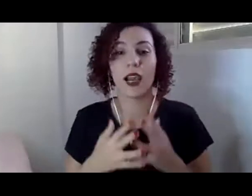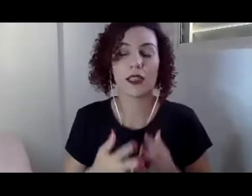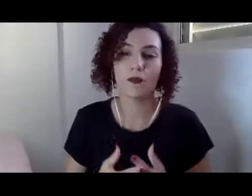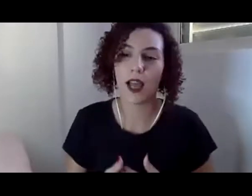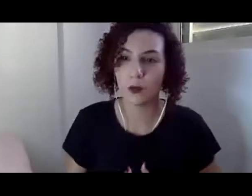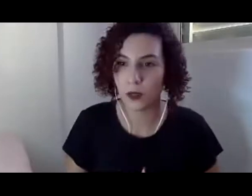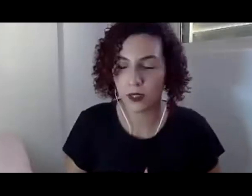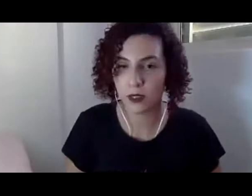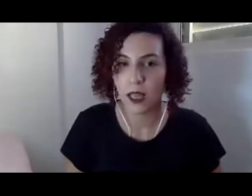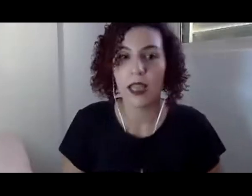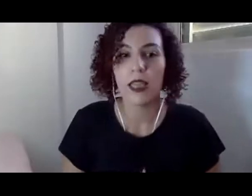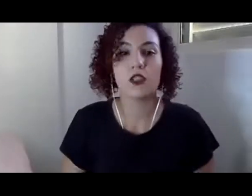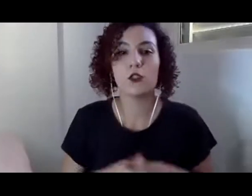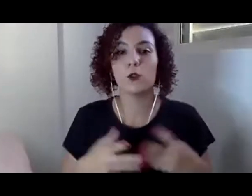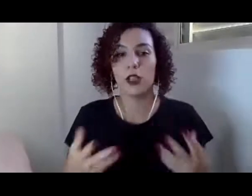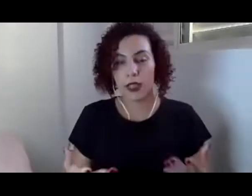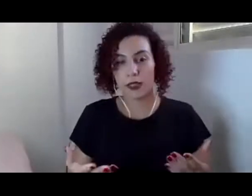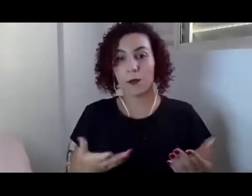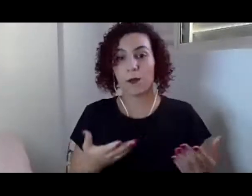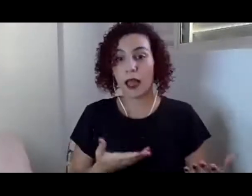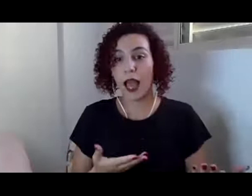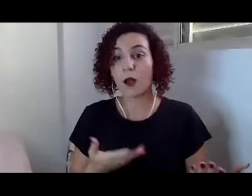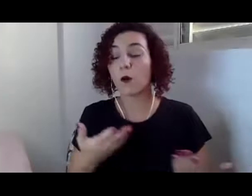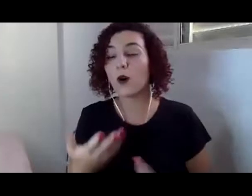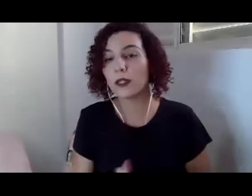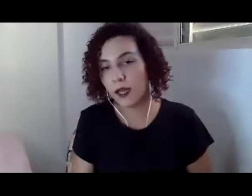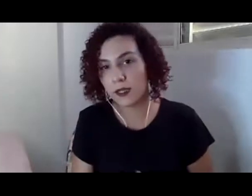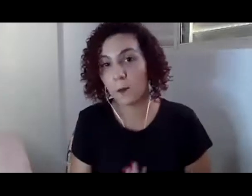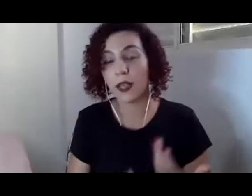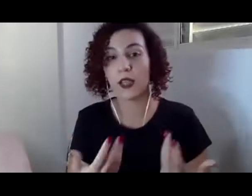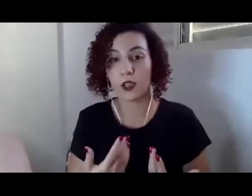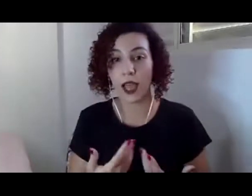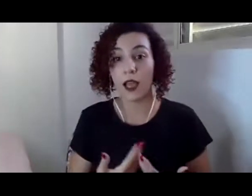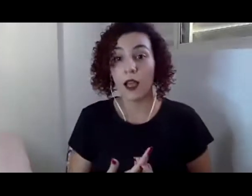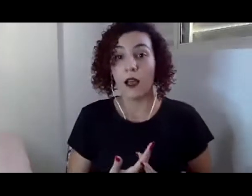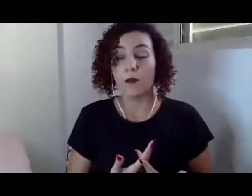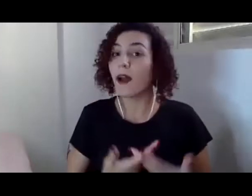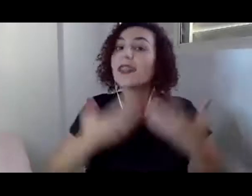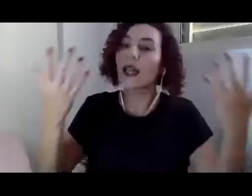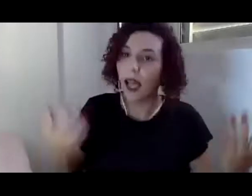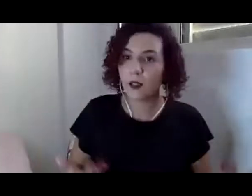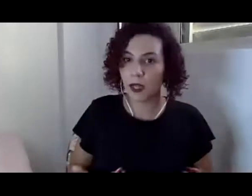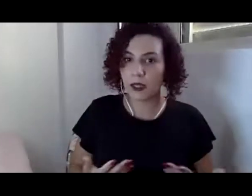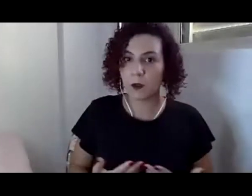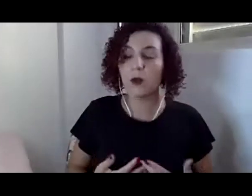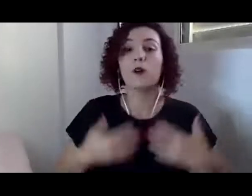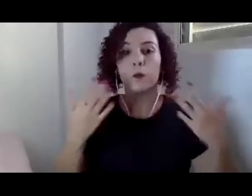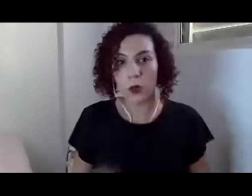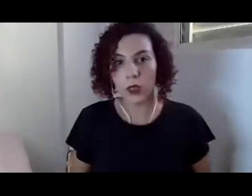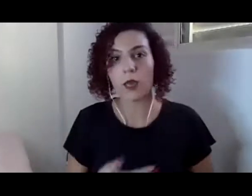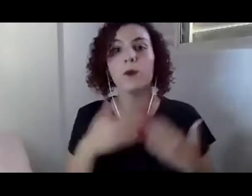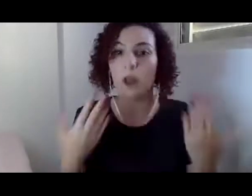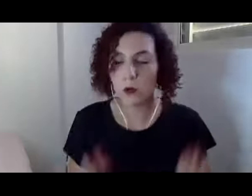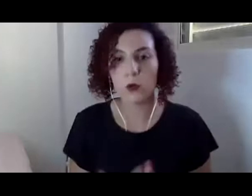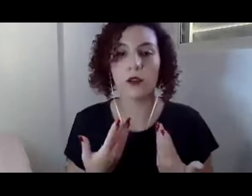chama classificadores. E a gente utiliza para marcar a concordância e para deixar mais claro mesmo.